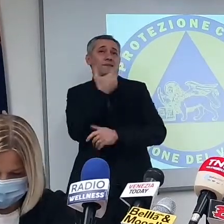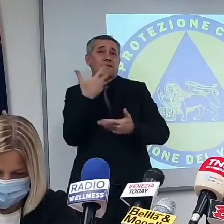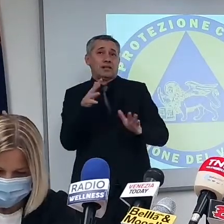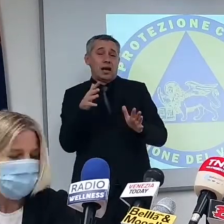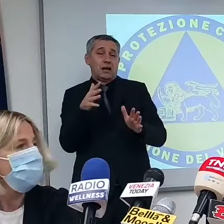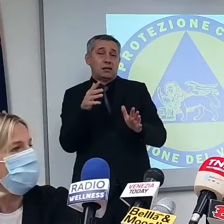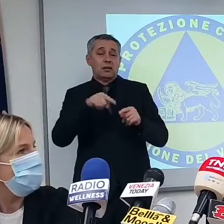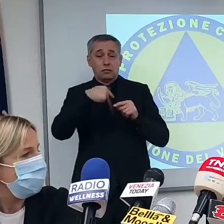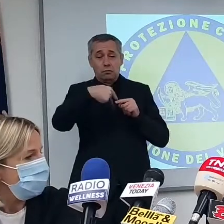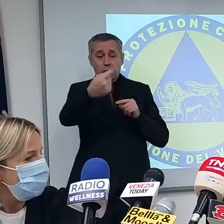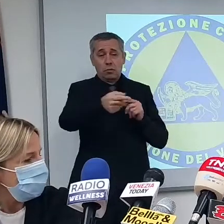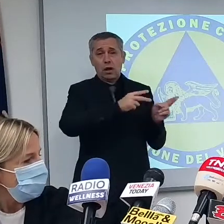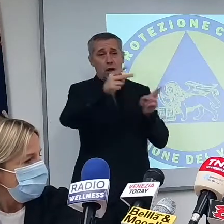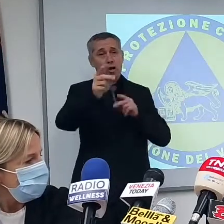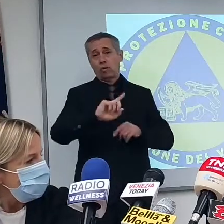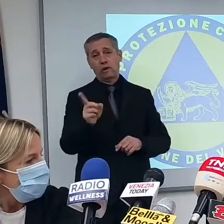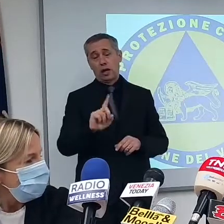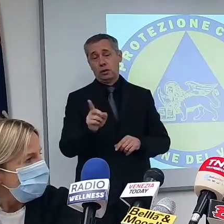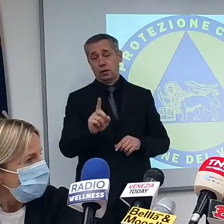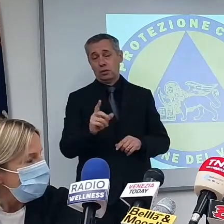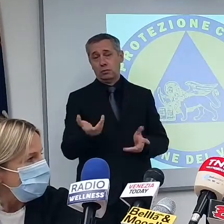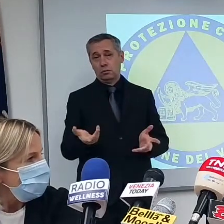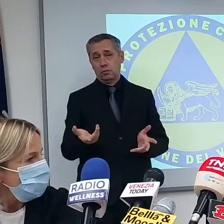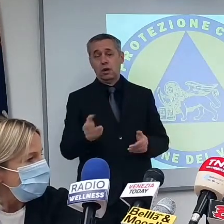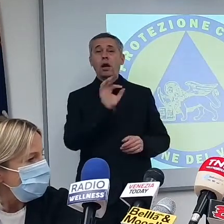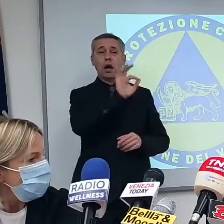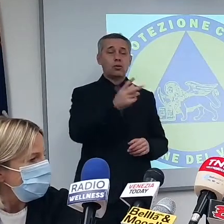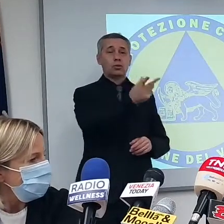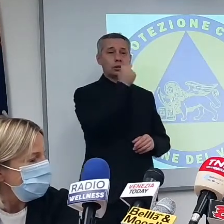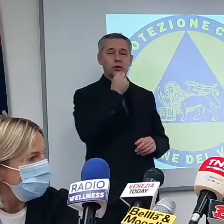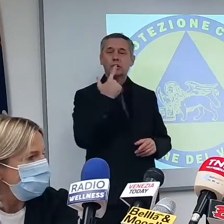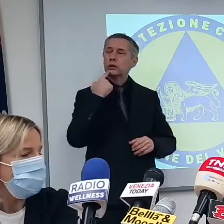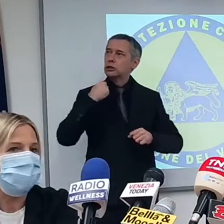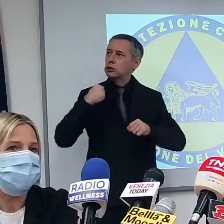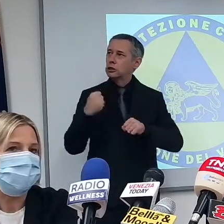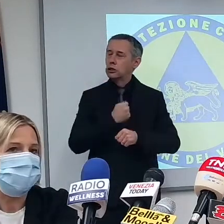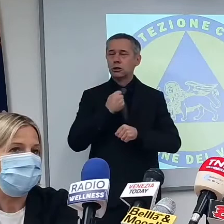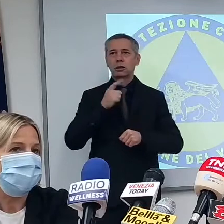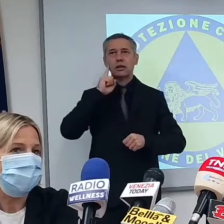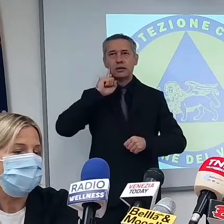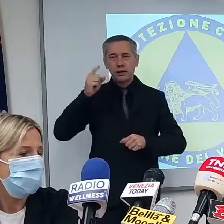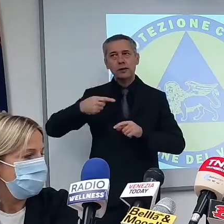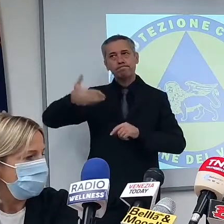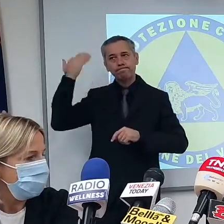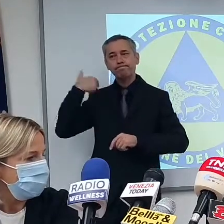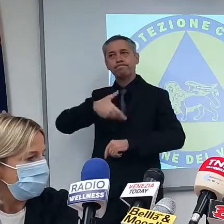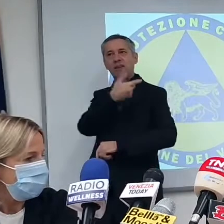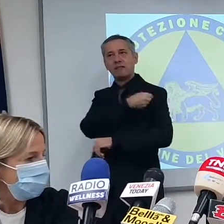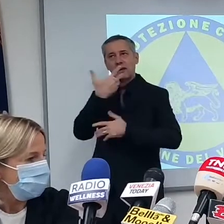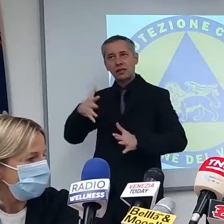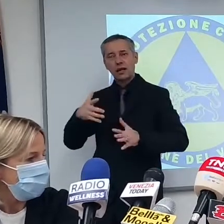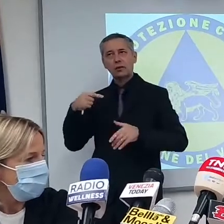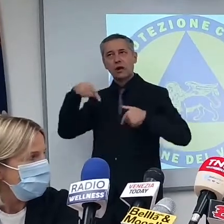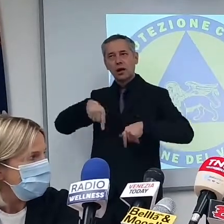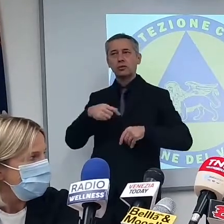state ricoverate, tanto che alcuni di questi dicono: caspita, mi fossi vaccinato non sarei